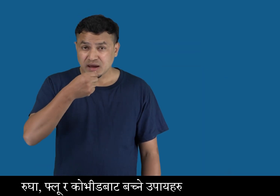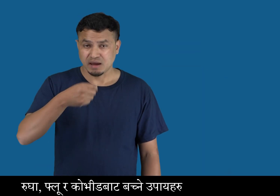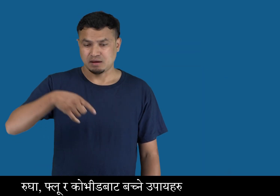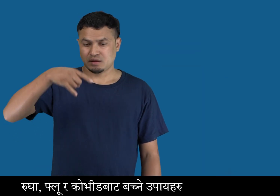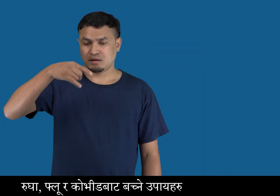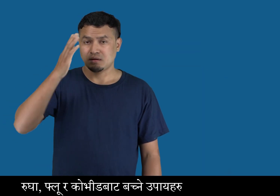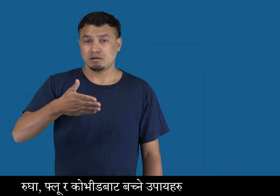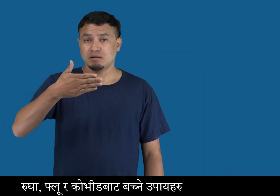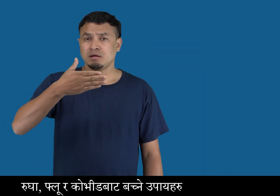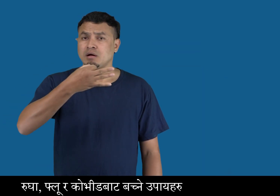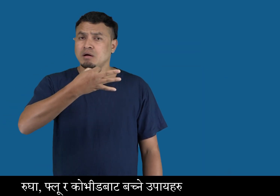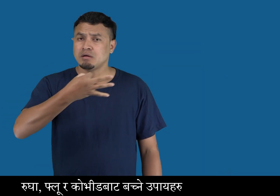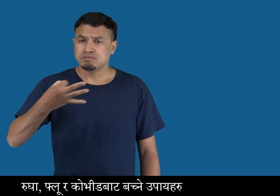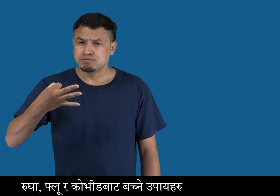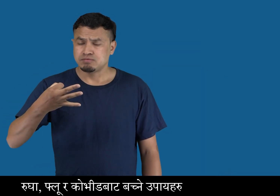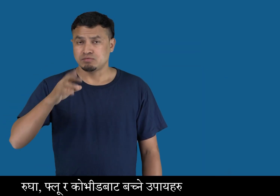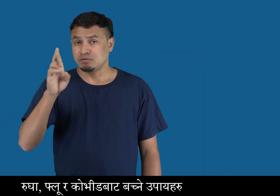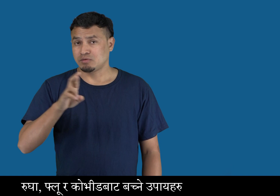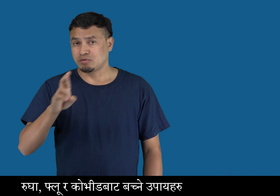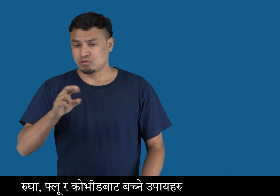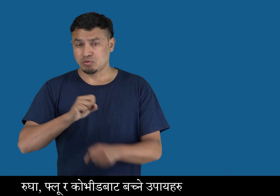रुगा, फ्लू र कोभिडबाट बच्ने उपायहरू: